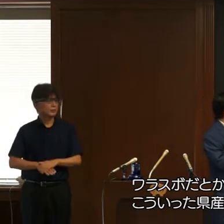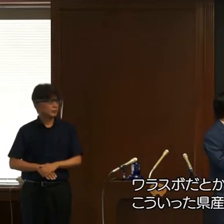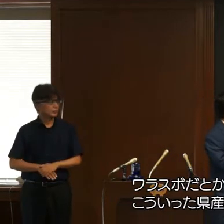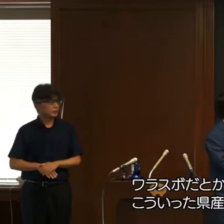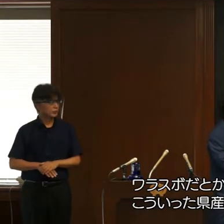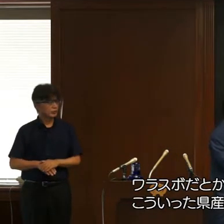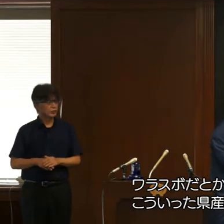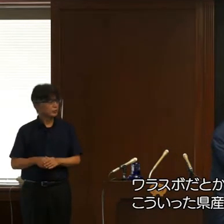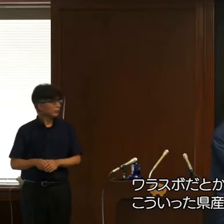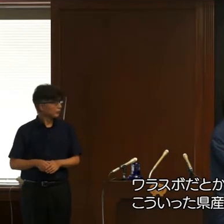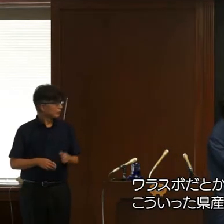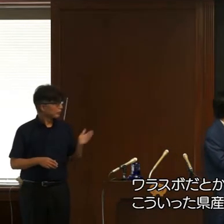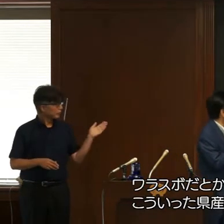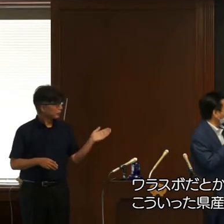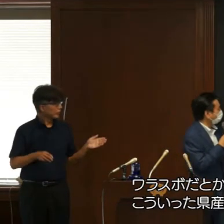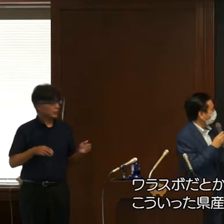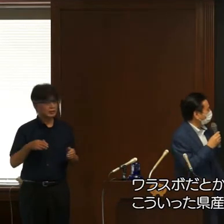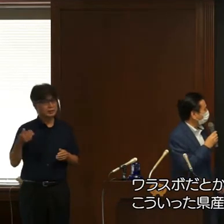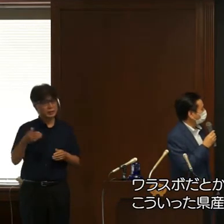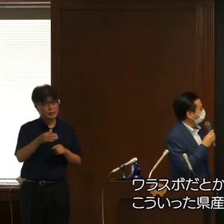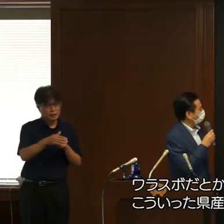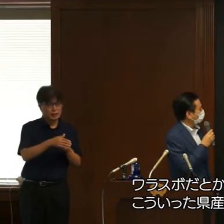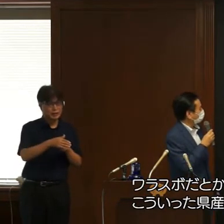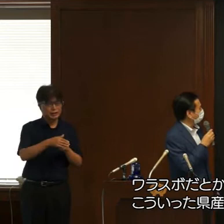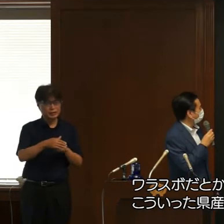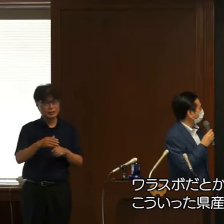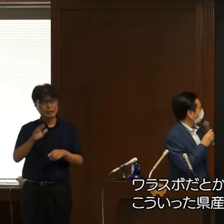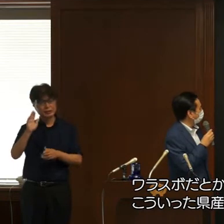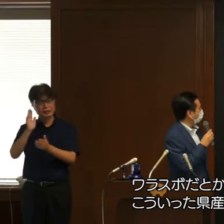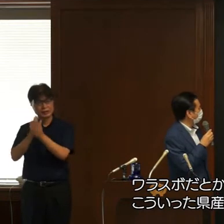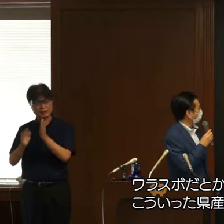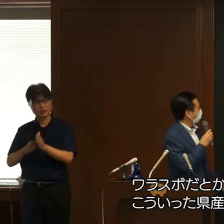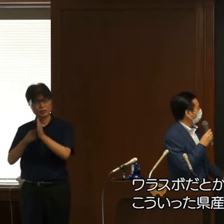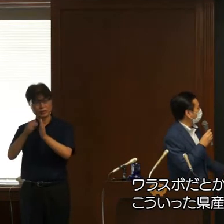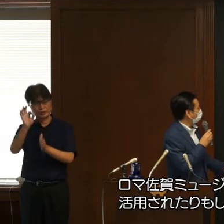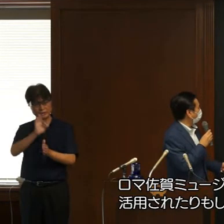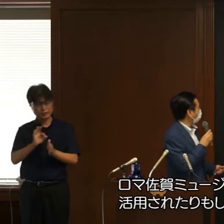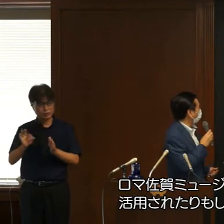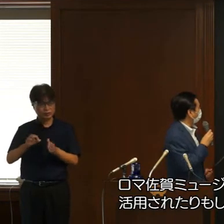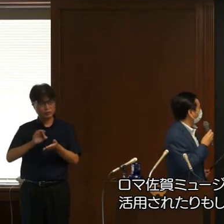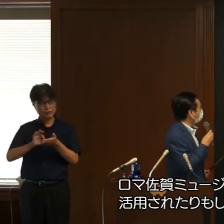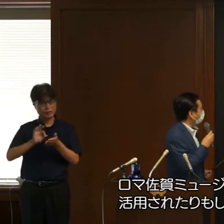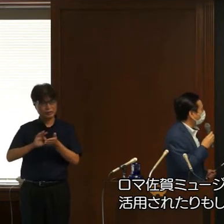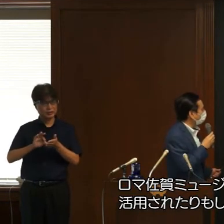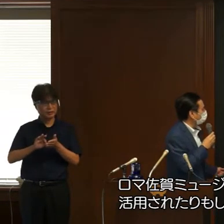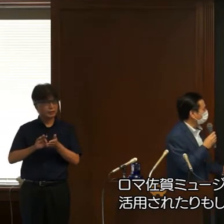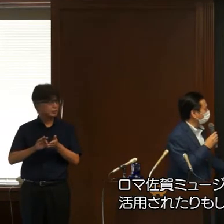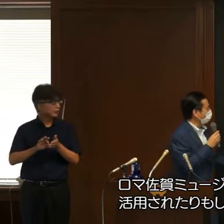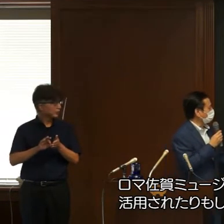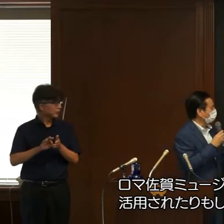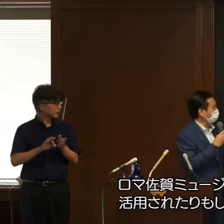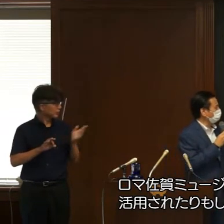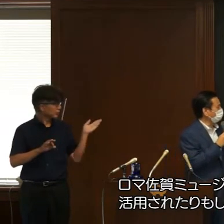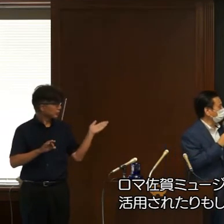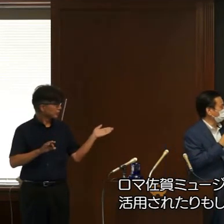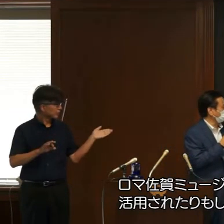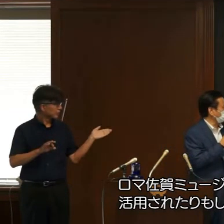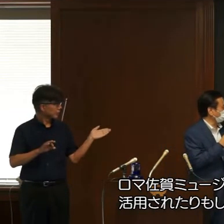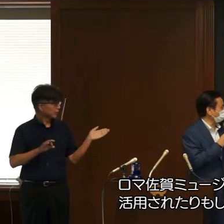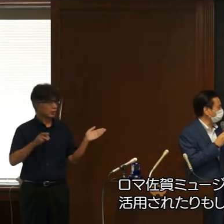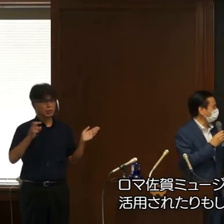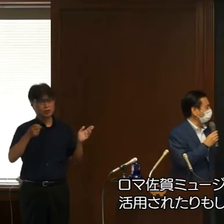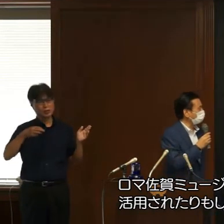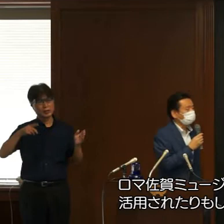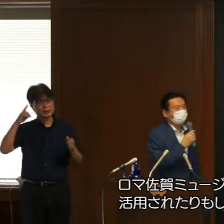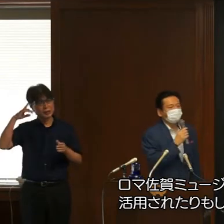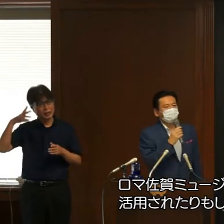ワラスボさんだとかこういったものというものが県産品を使っていただいた野間佐賀ミュージック総選挙というものに